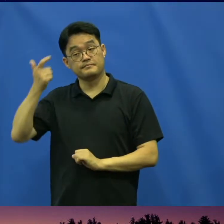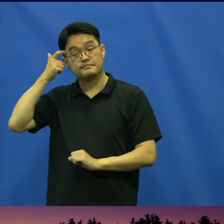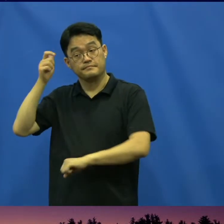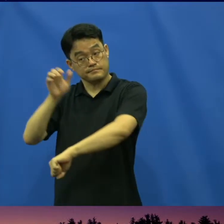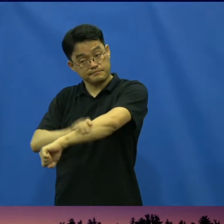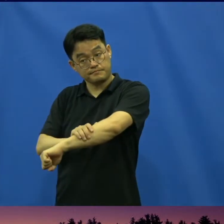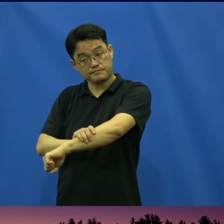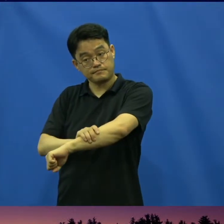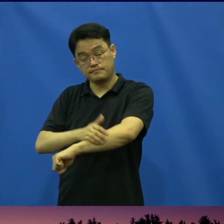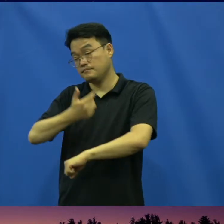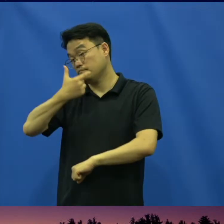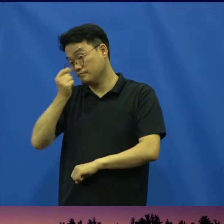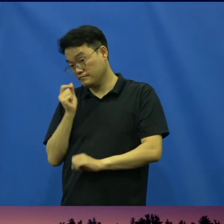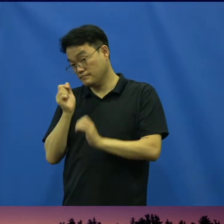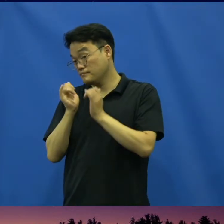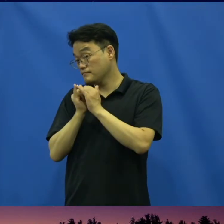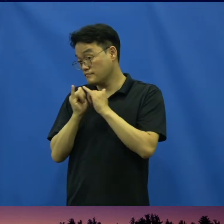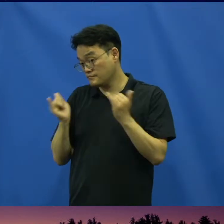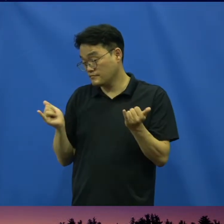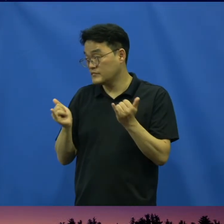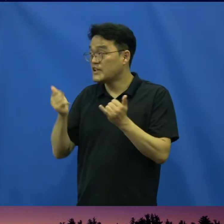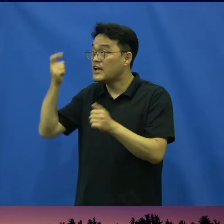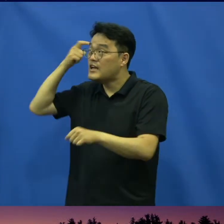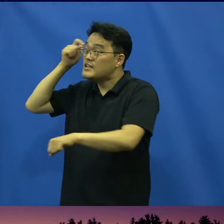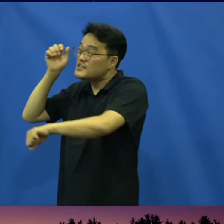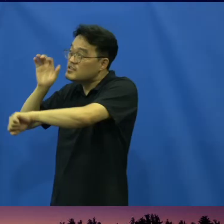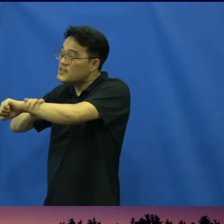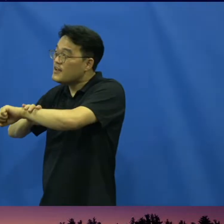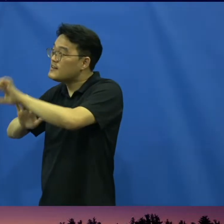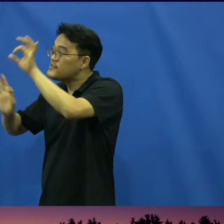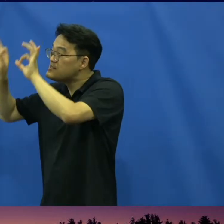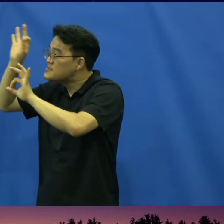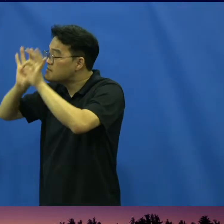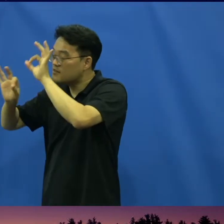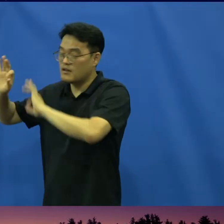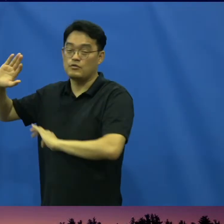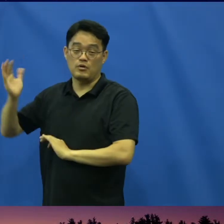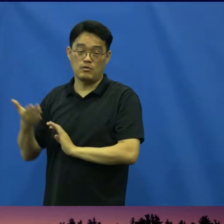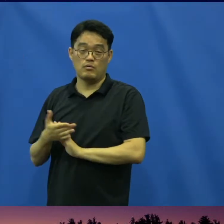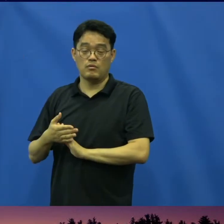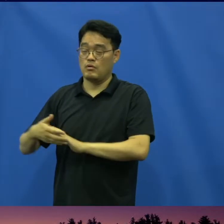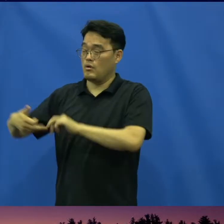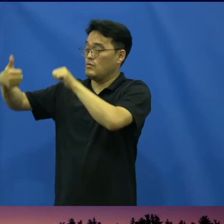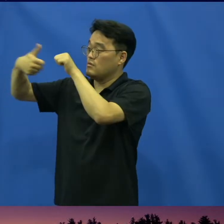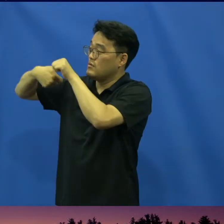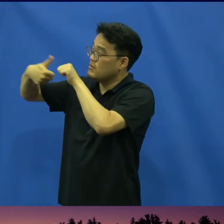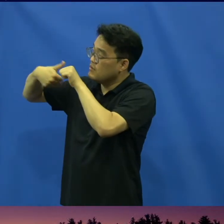되고요. 조언을 구해야 되고요. 조언을 구하는 태도가 그게 지혜예요.